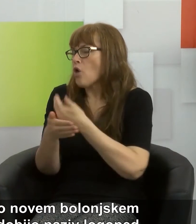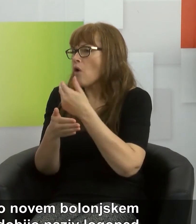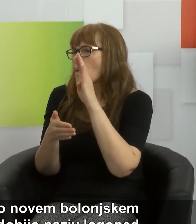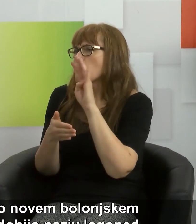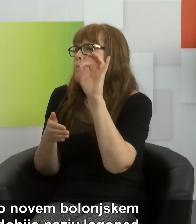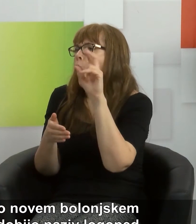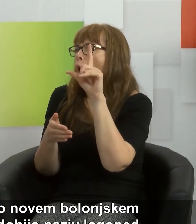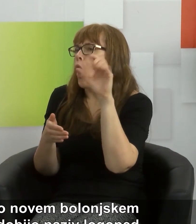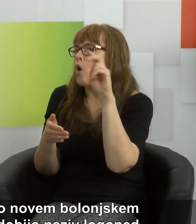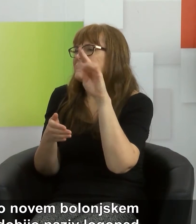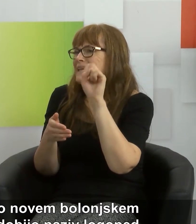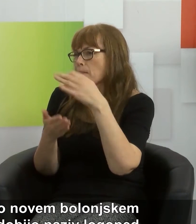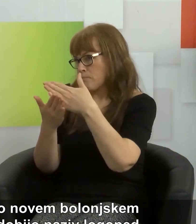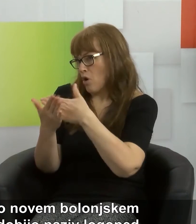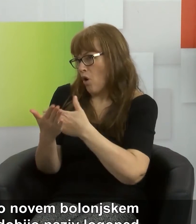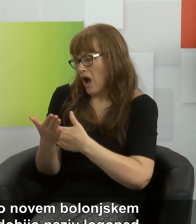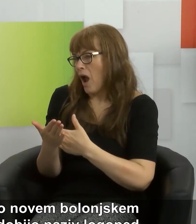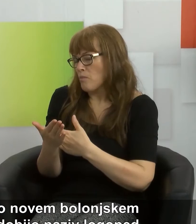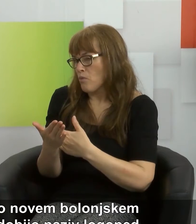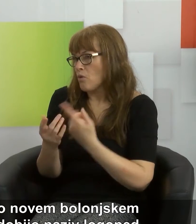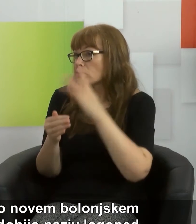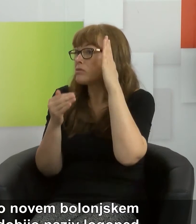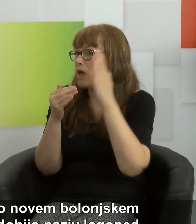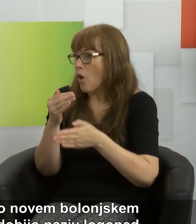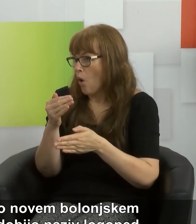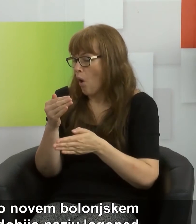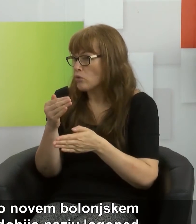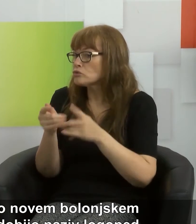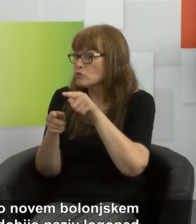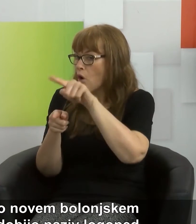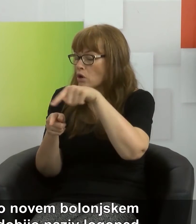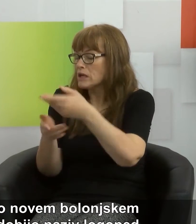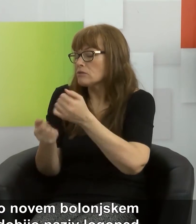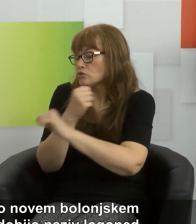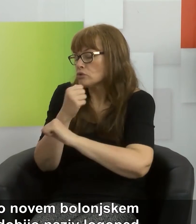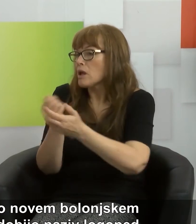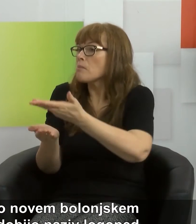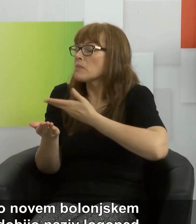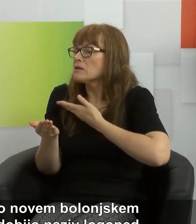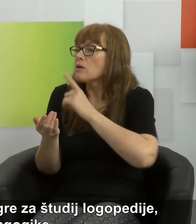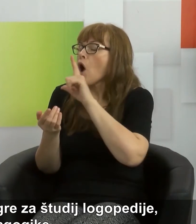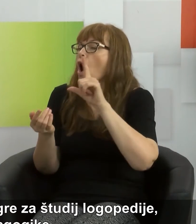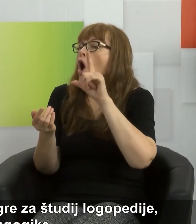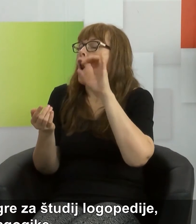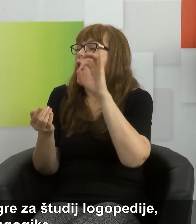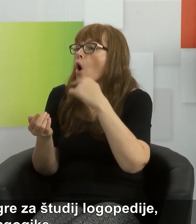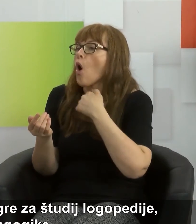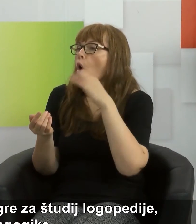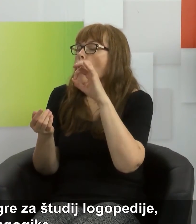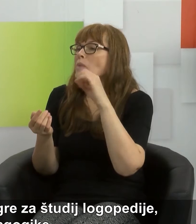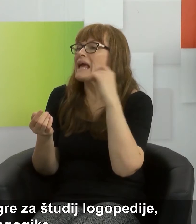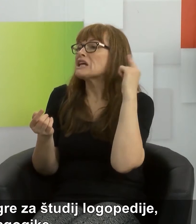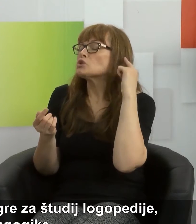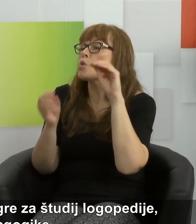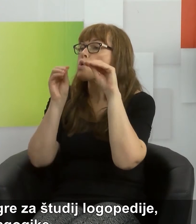bolonskem programu na koncu pridobijo naziv logoped surdopedagog, se